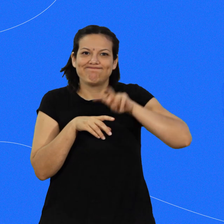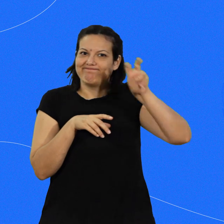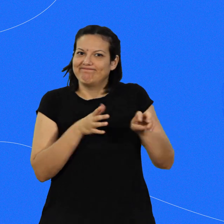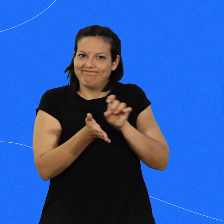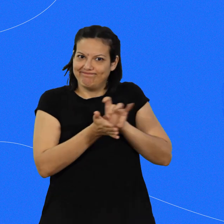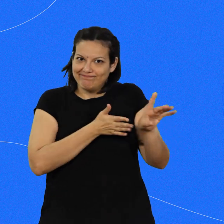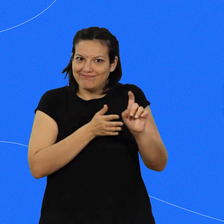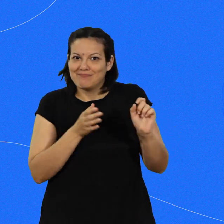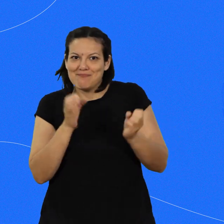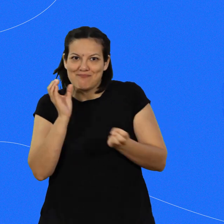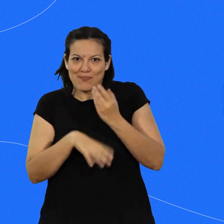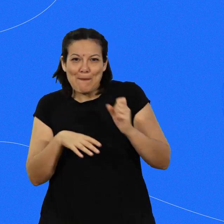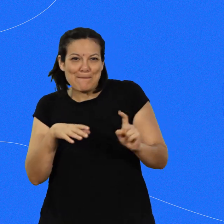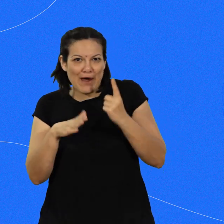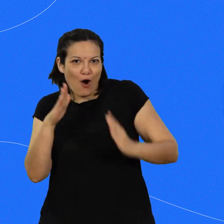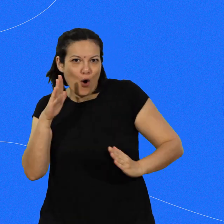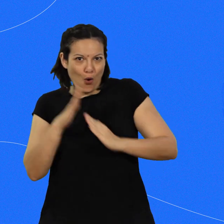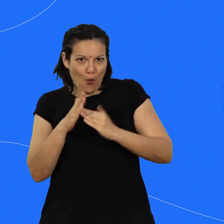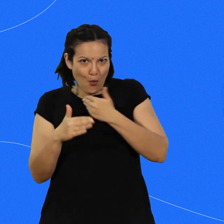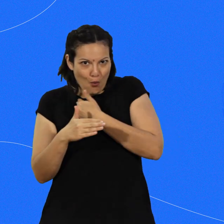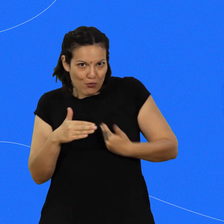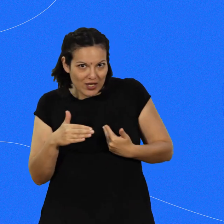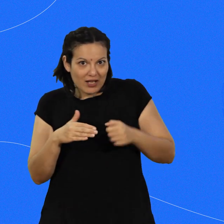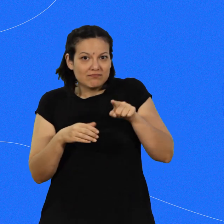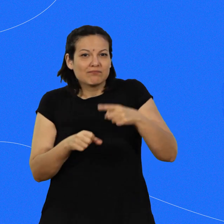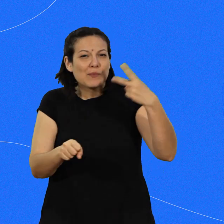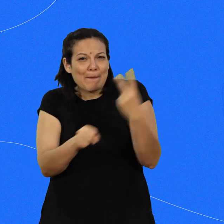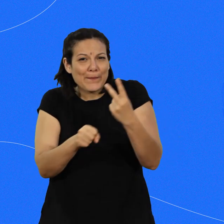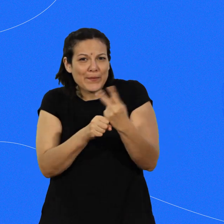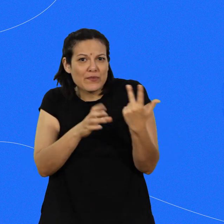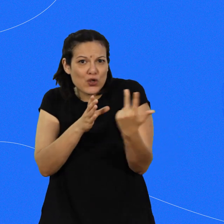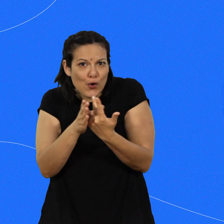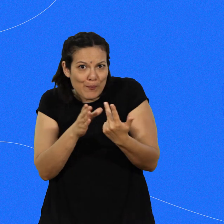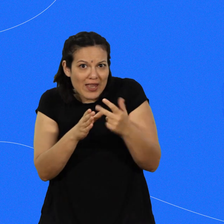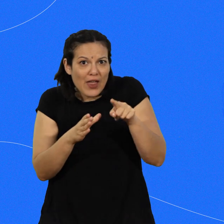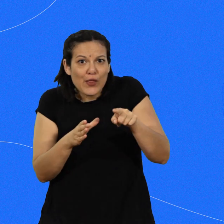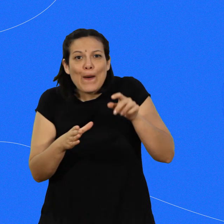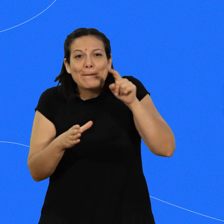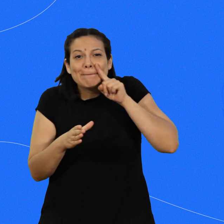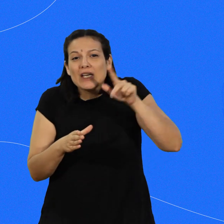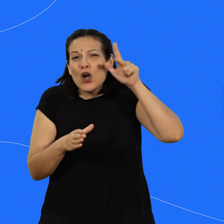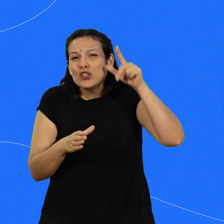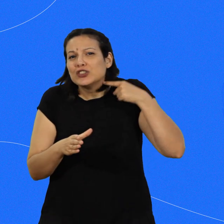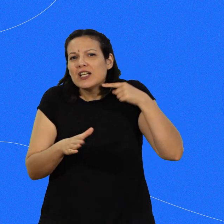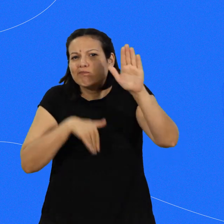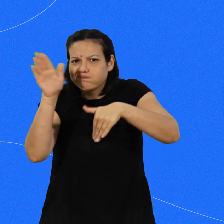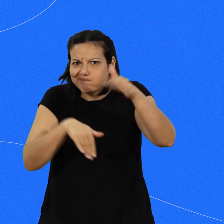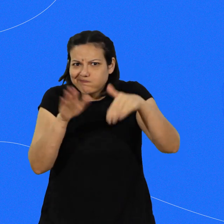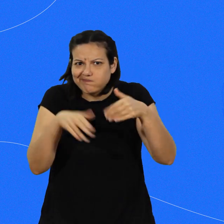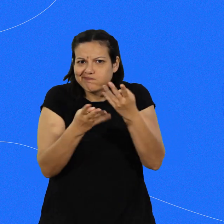la primera Junta de Gobierno, el segundo triunvirato convocó a un Congreso General Constituyente,